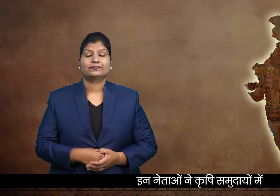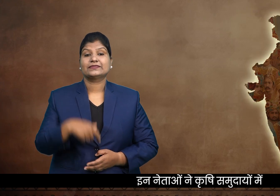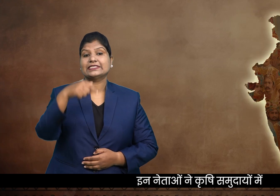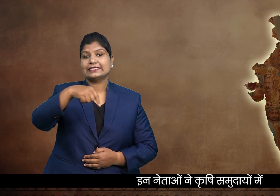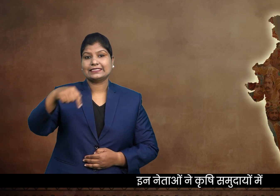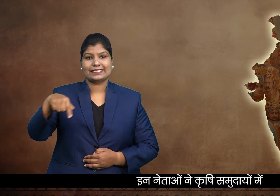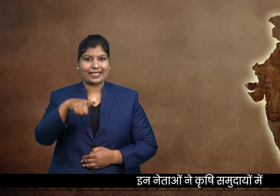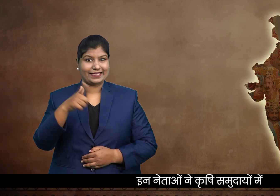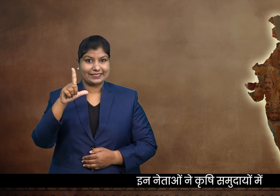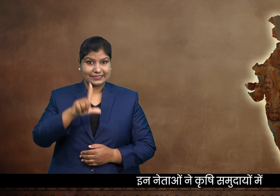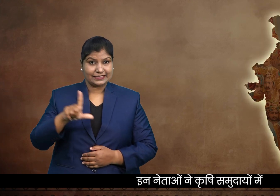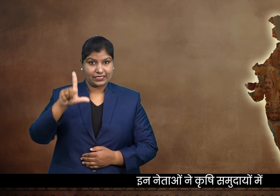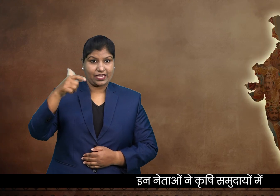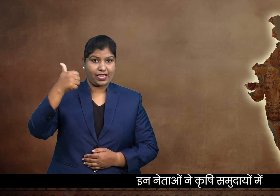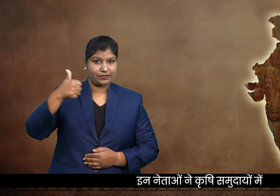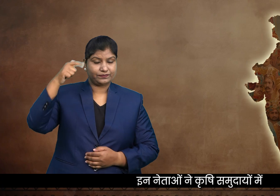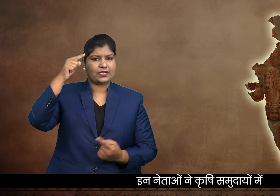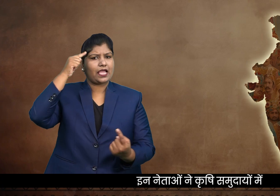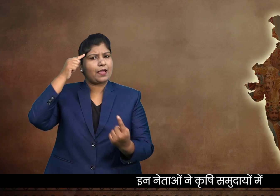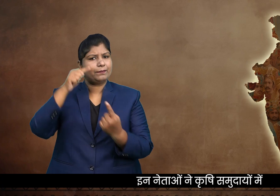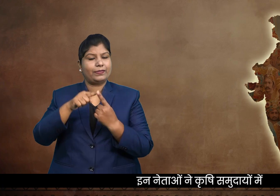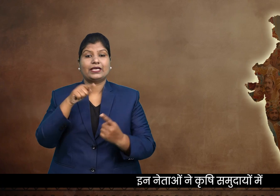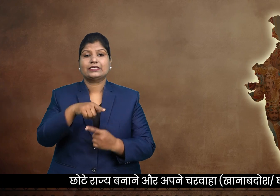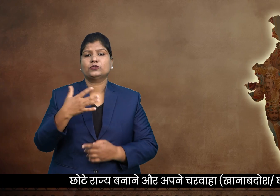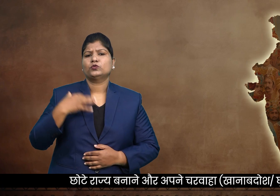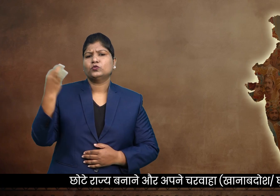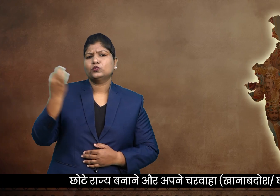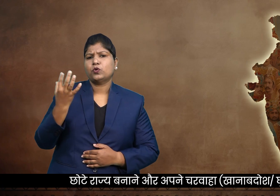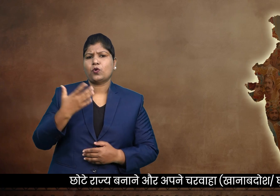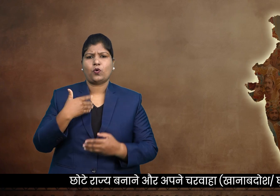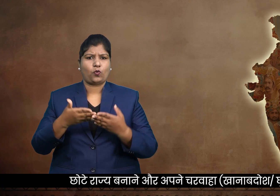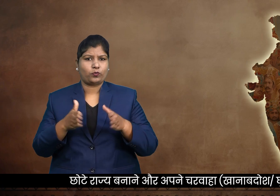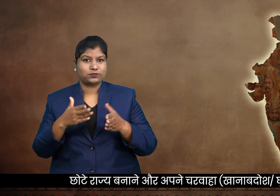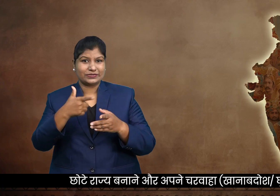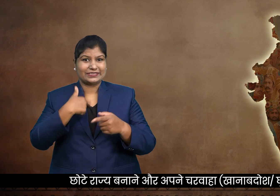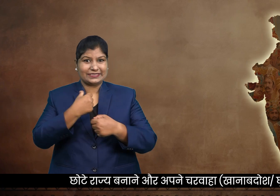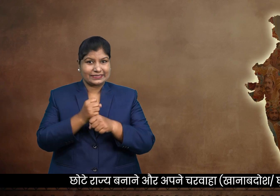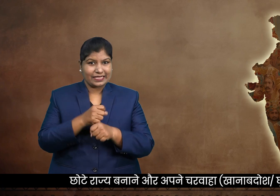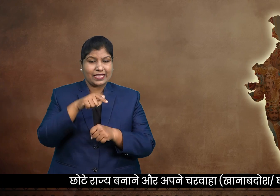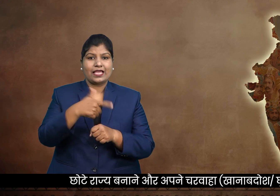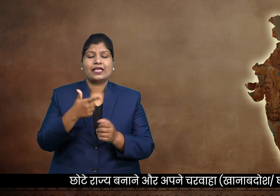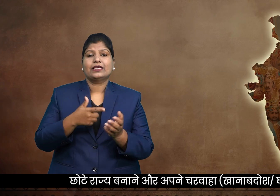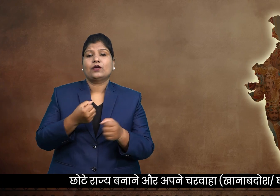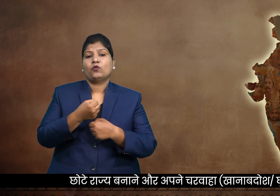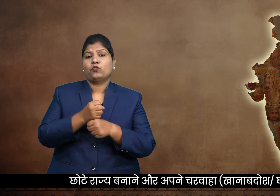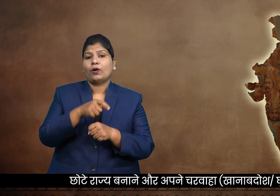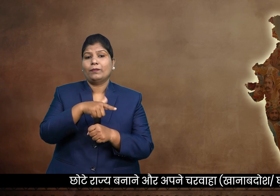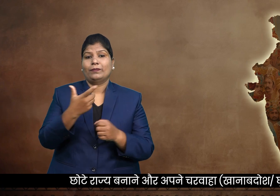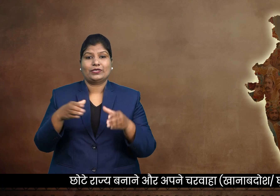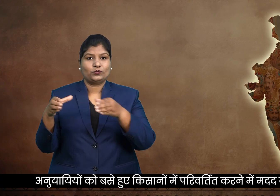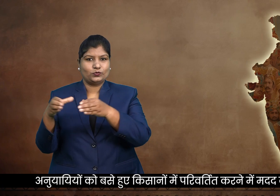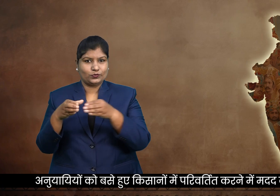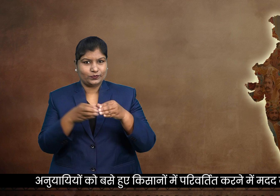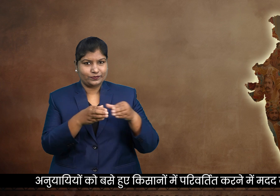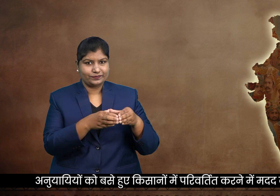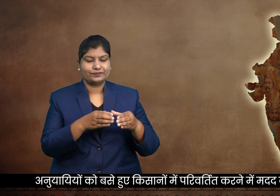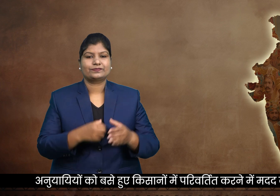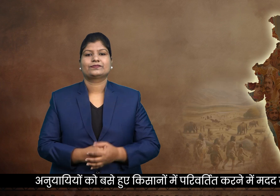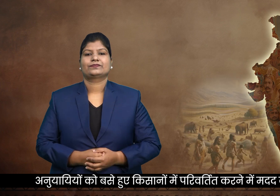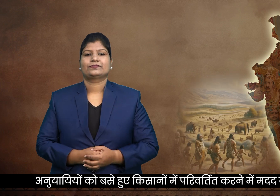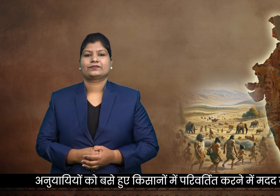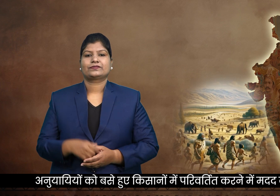इन नेताओं ने कृषि समुदायों में छोटे राज्य बनाने और अपने चरवाहा यानी